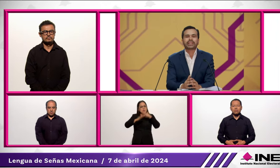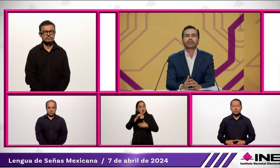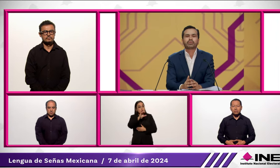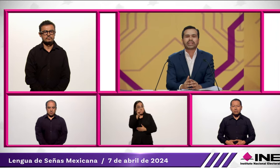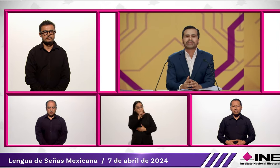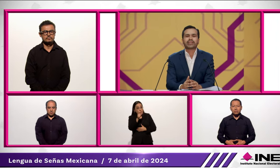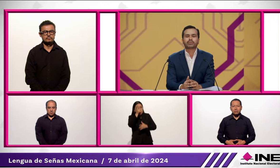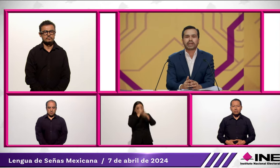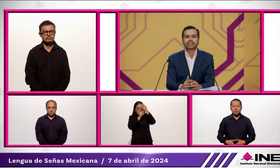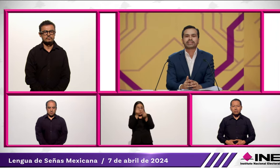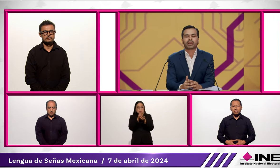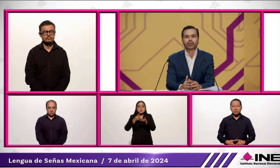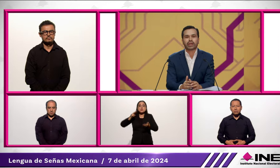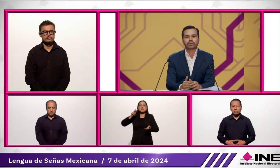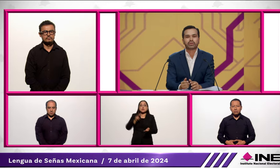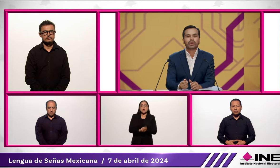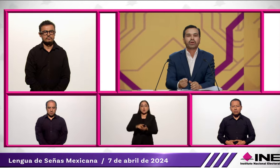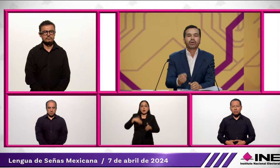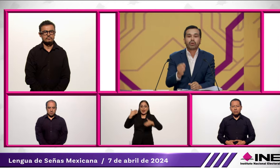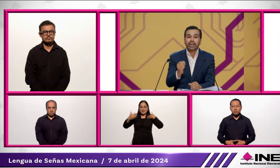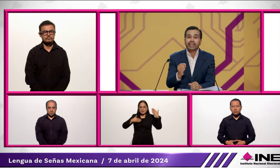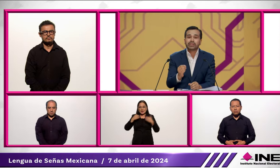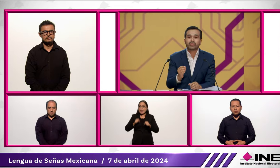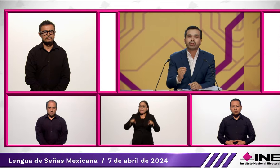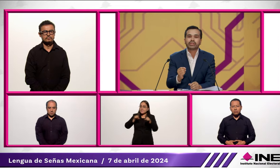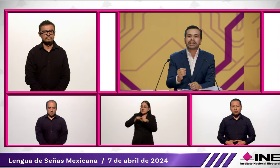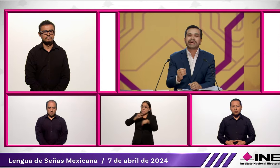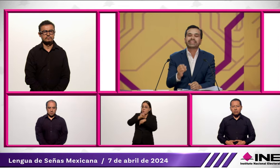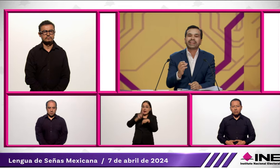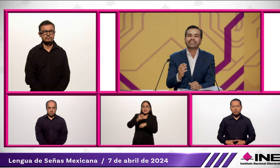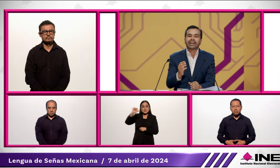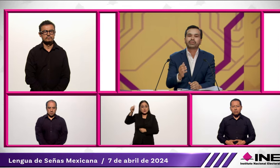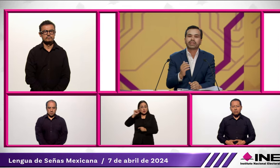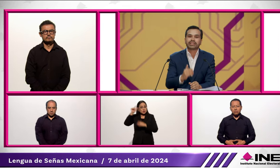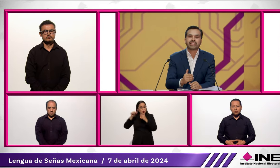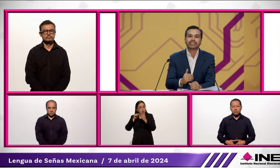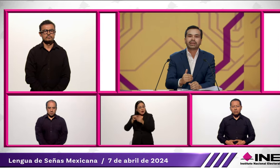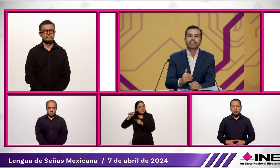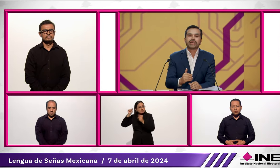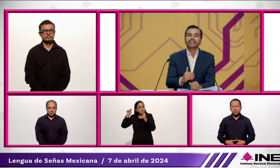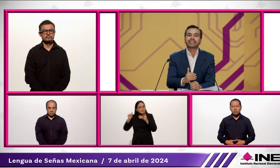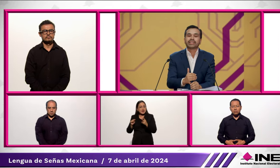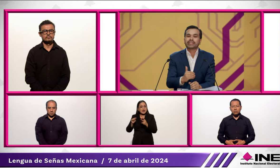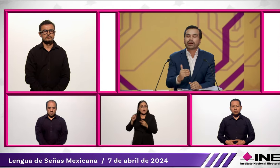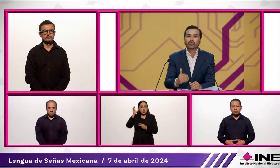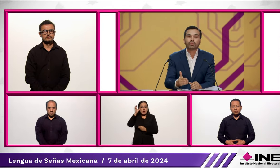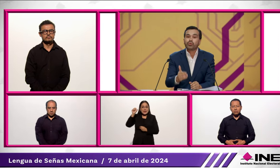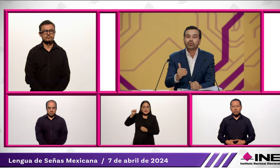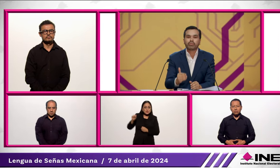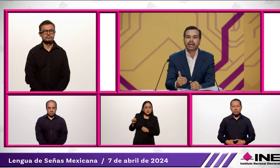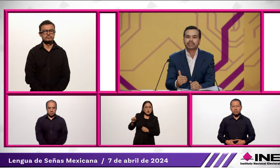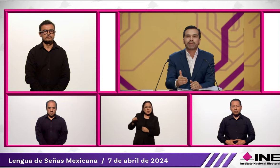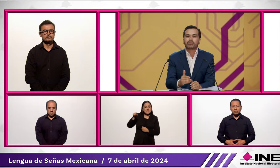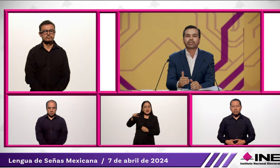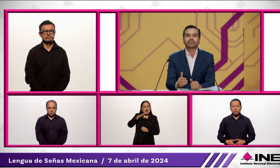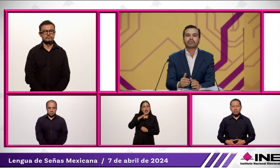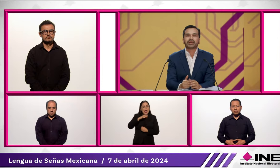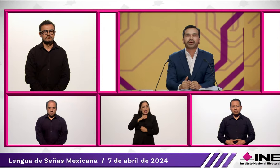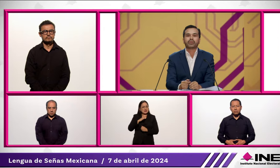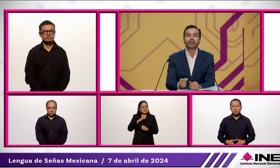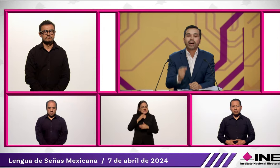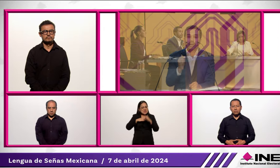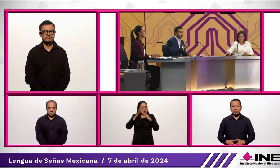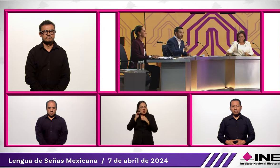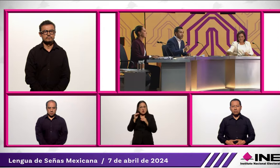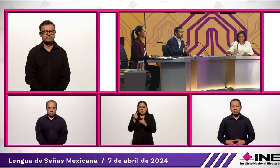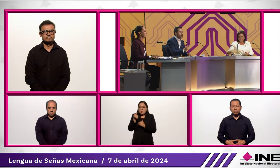mientras aprenden, como se hace en los países desarrollados. Corea del Sur tenía 30 años atrás índices de desarrollo mucho más bajos que los de